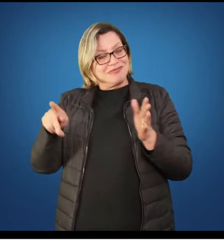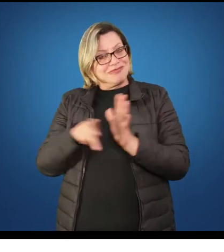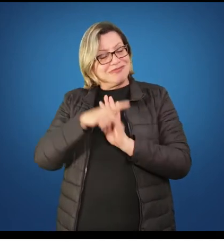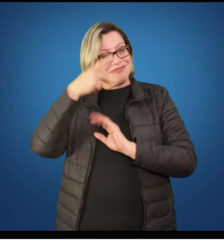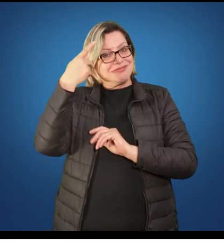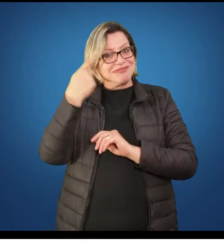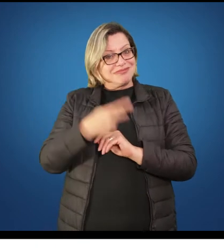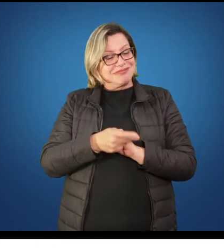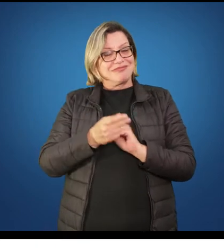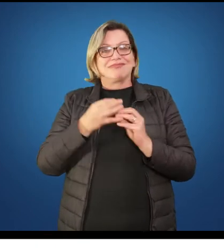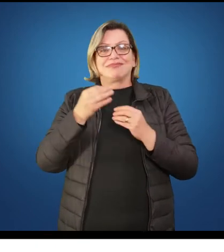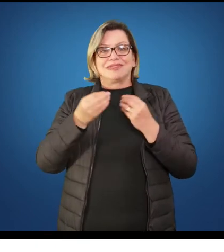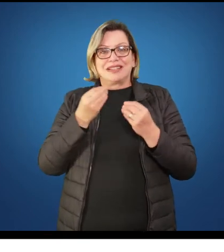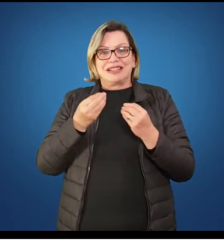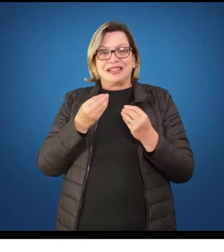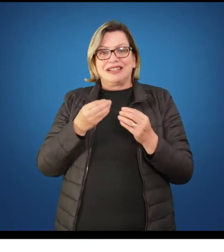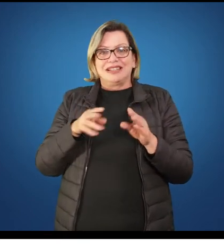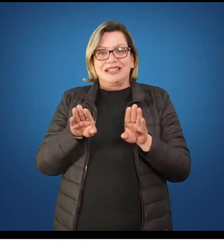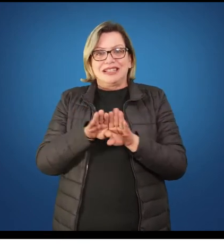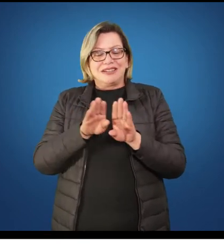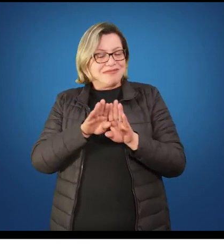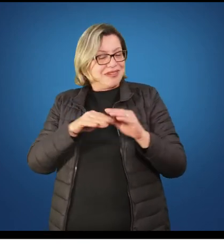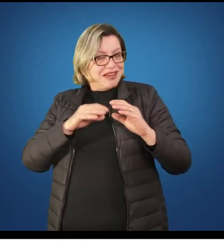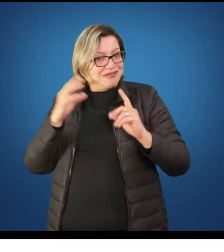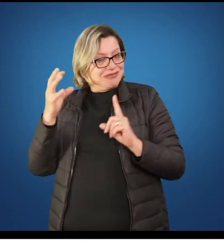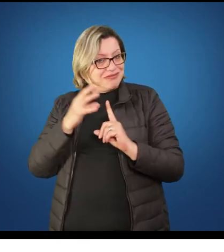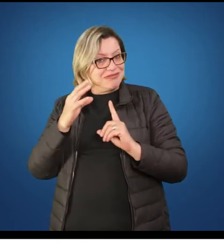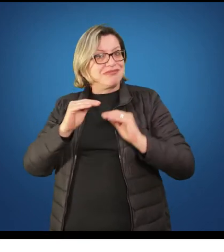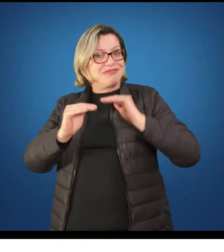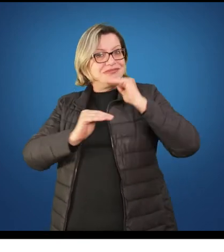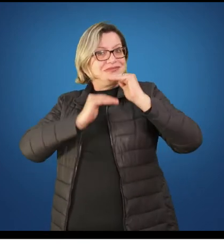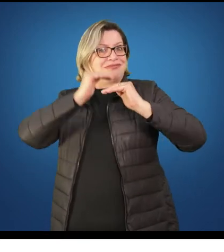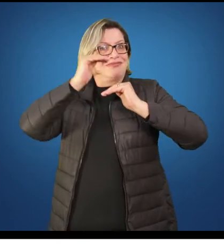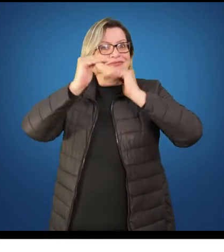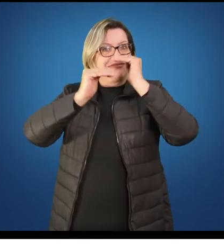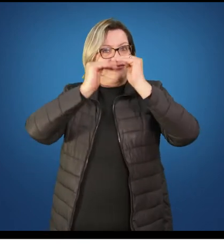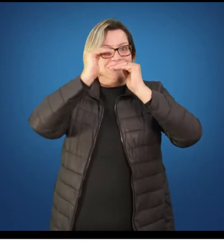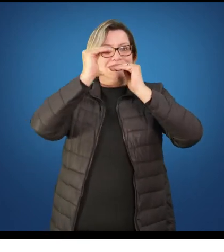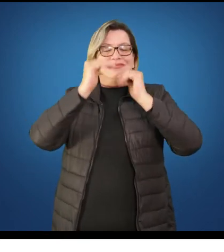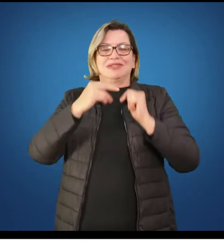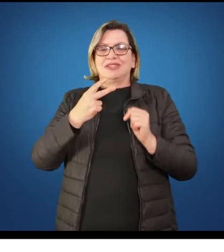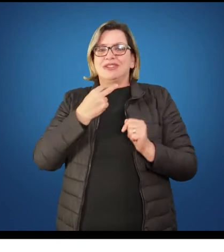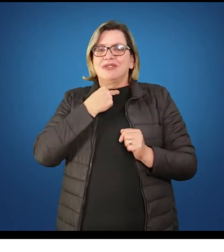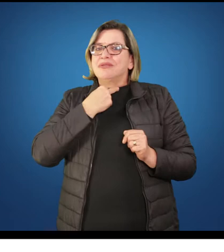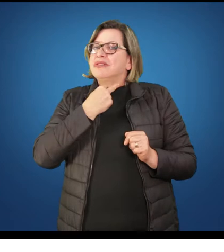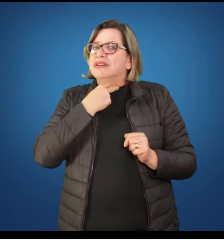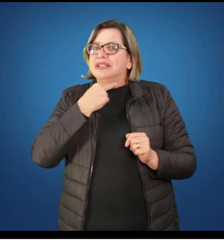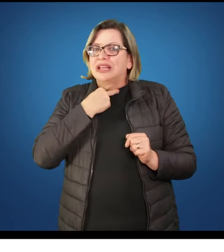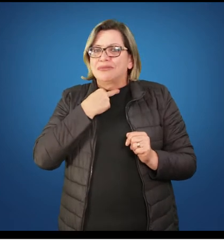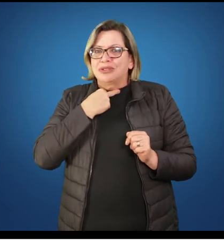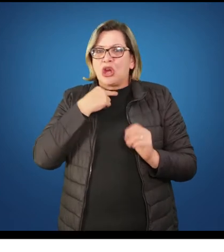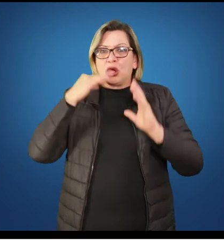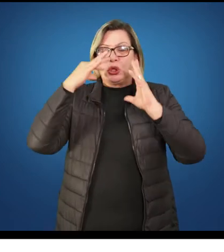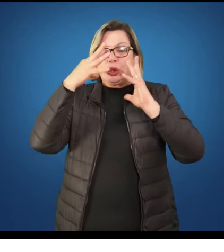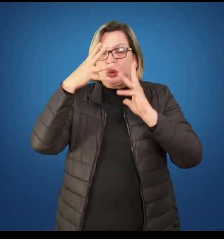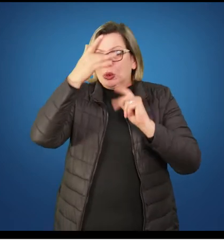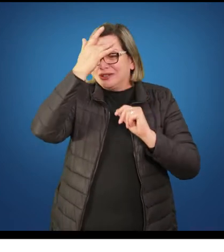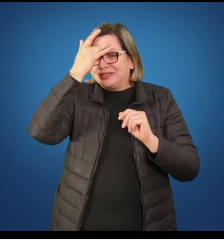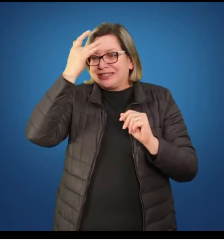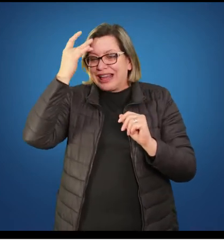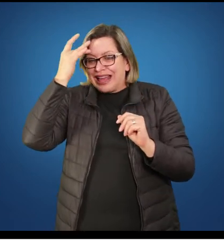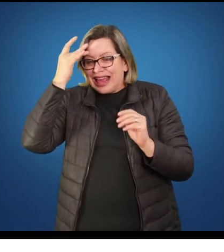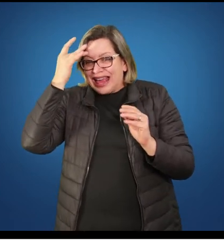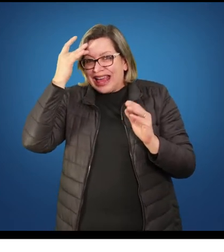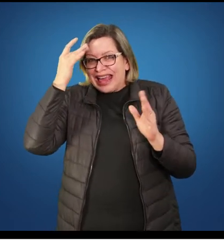mediações, e interações que se estabeleceram na sua vida e que vão favorecer ou não a vivência dessa ou outra atividade.